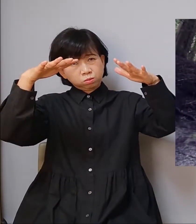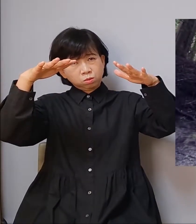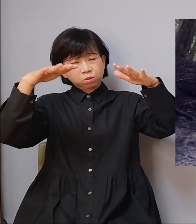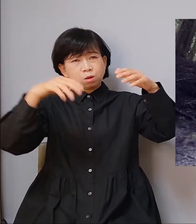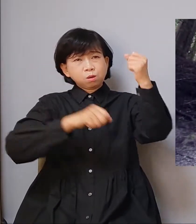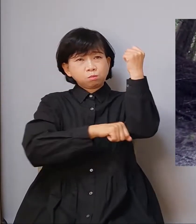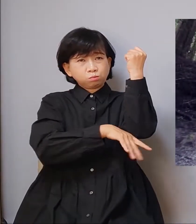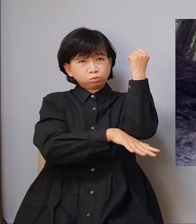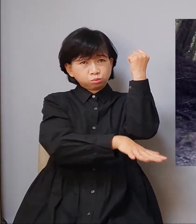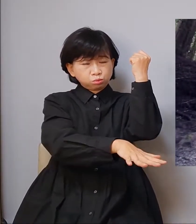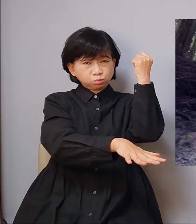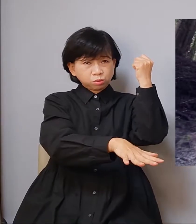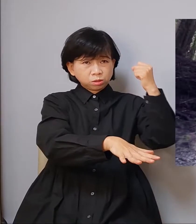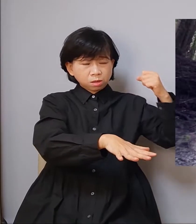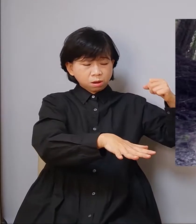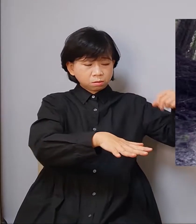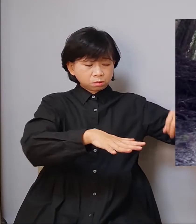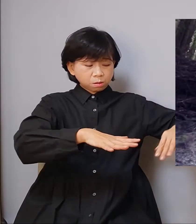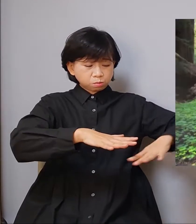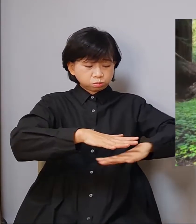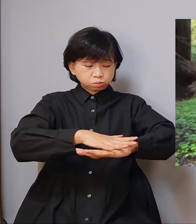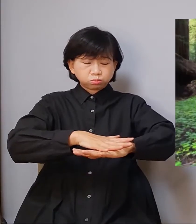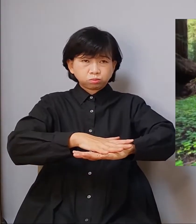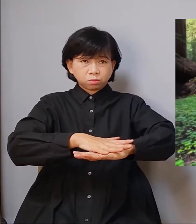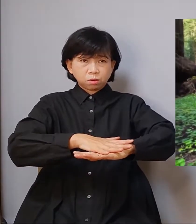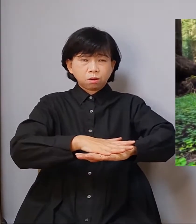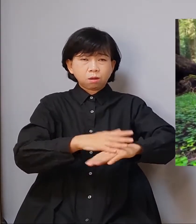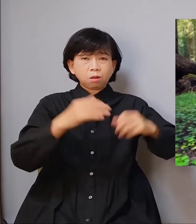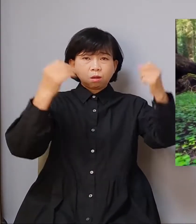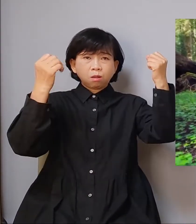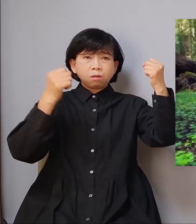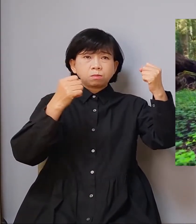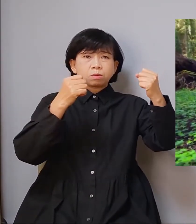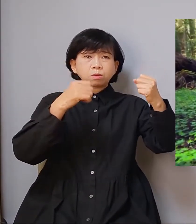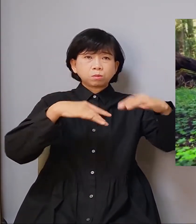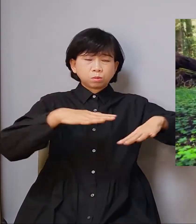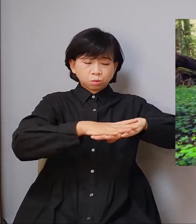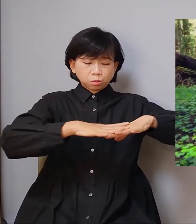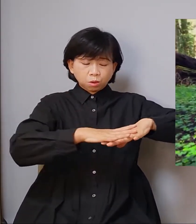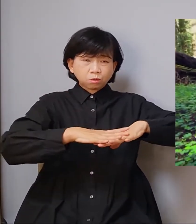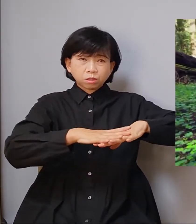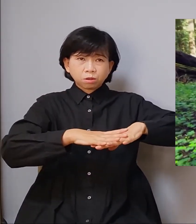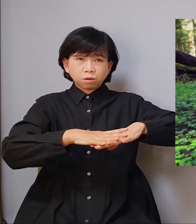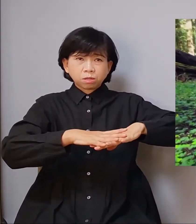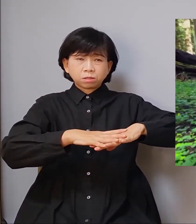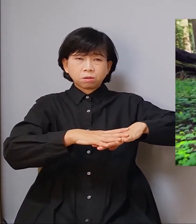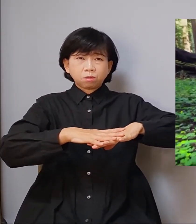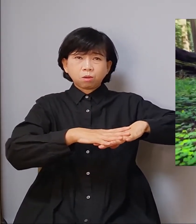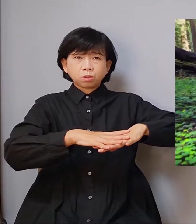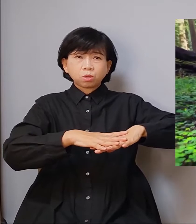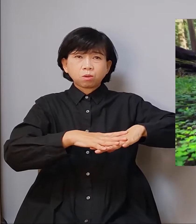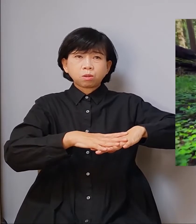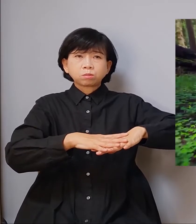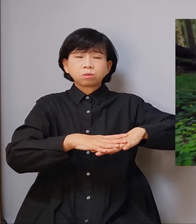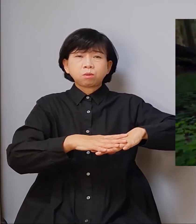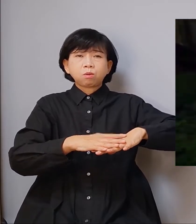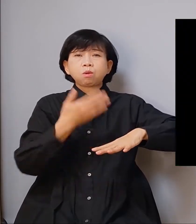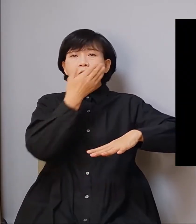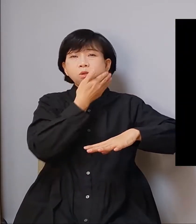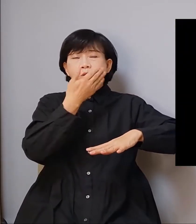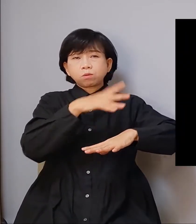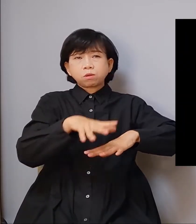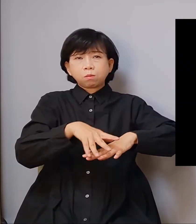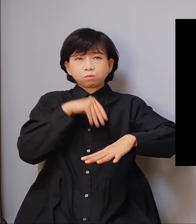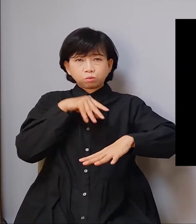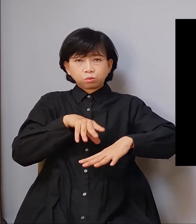뿌리를 옆으로 길게 뻗어 주변 나무들 뿌리와 강하게 얽혀 서로를 지탱하고 서로 연결된 뿌리를 통해